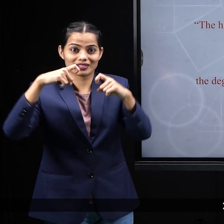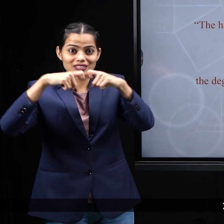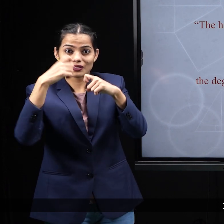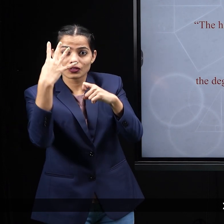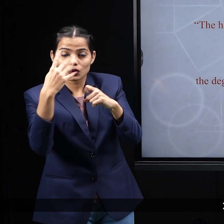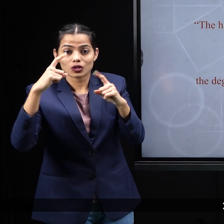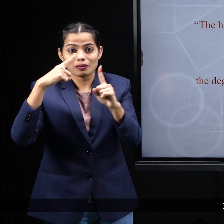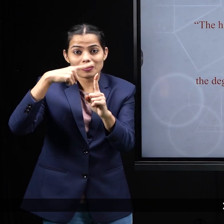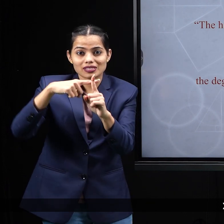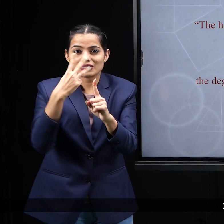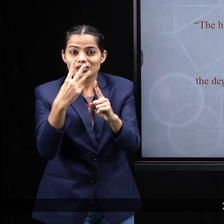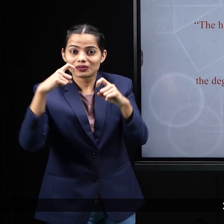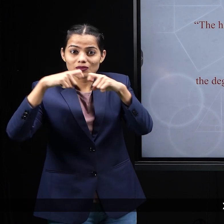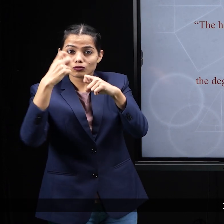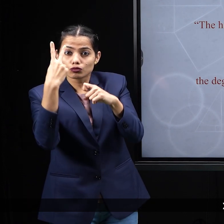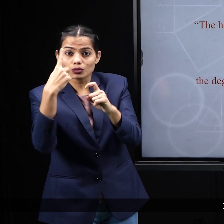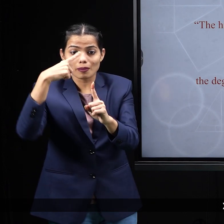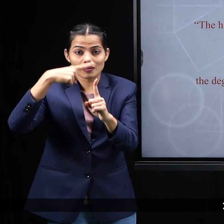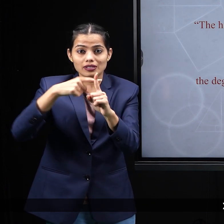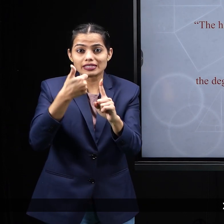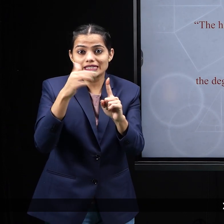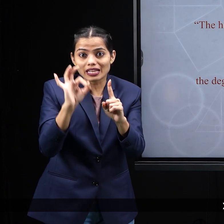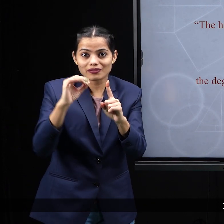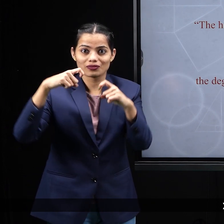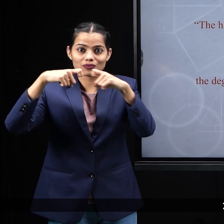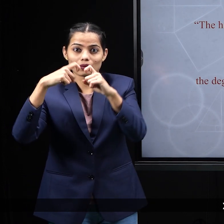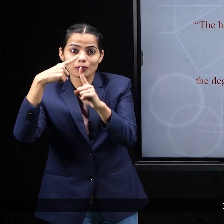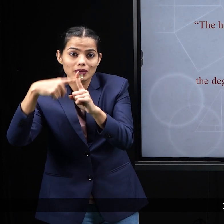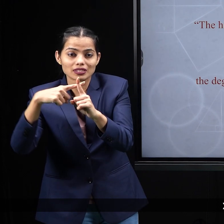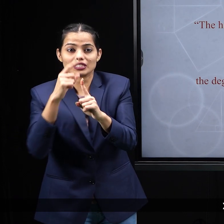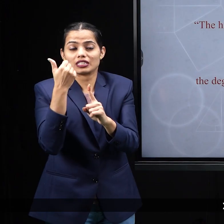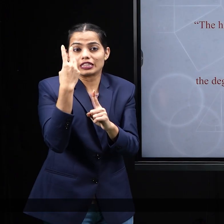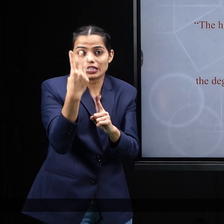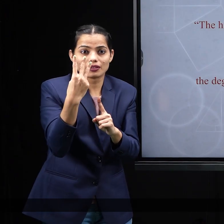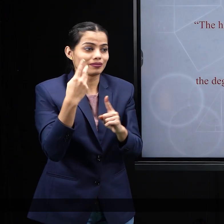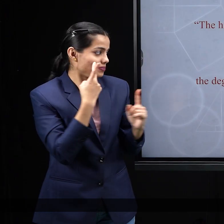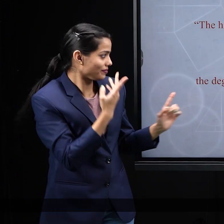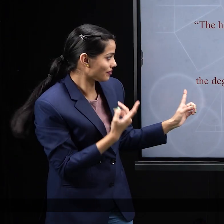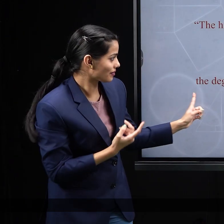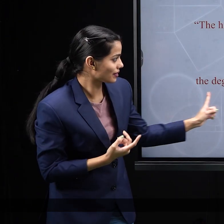4 प्लस 3x² प्लस 60x प्लस 3 इज इक्वल्स टू 6।